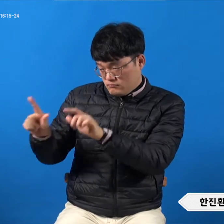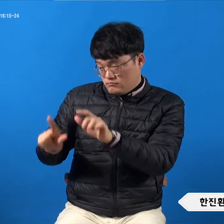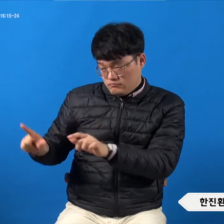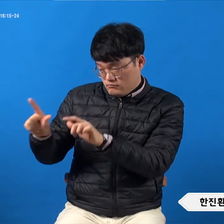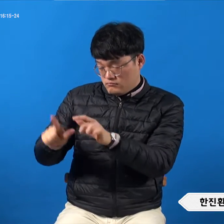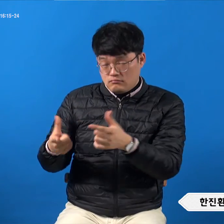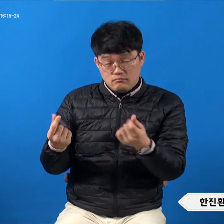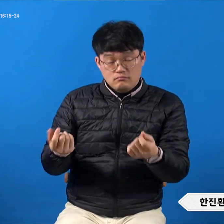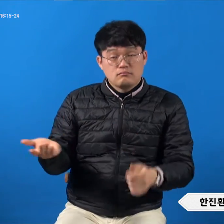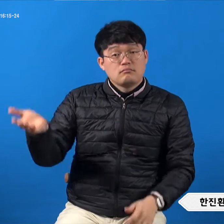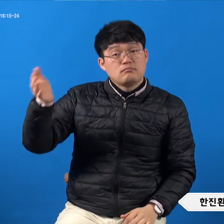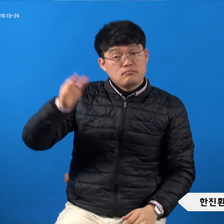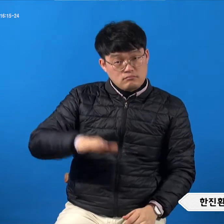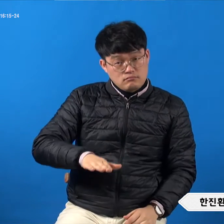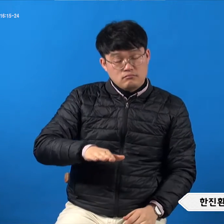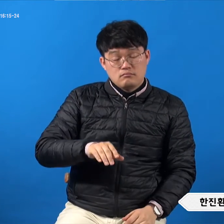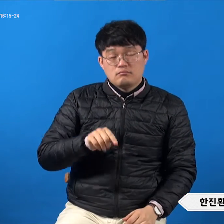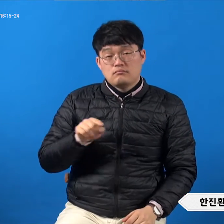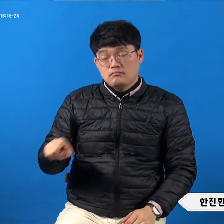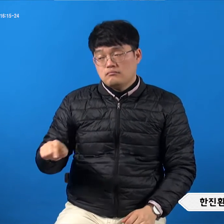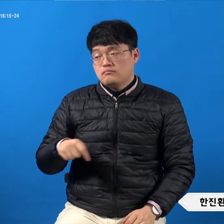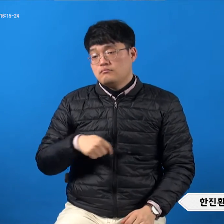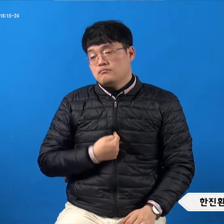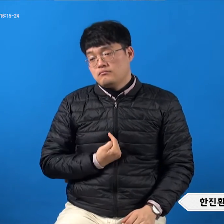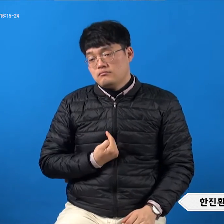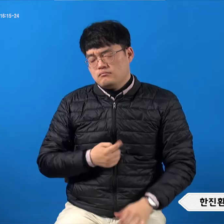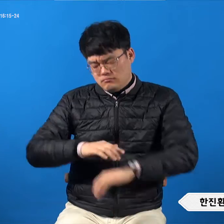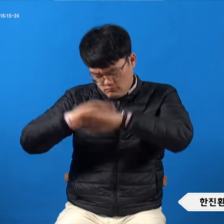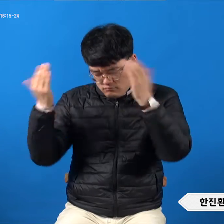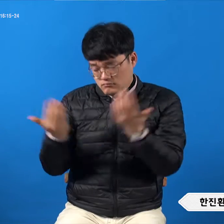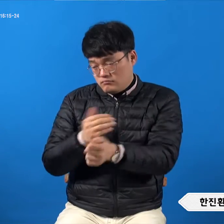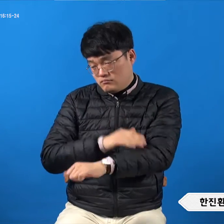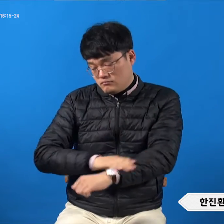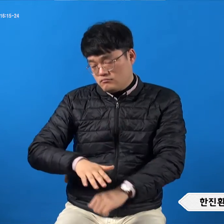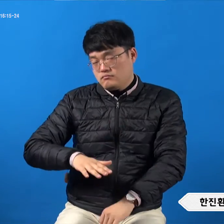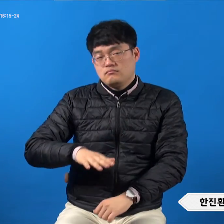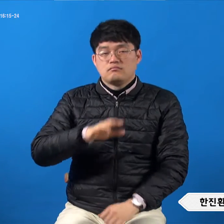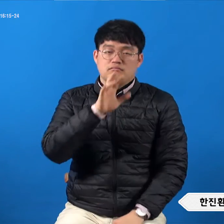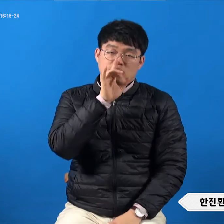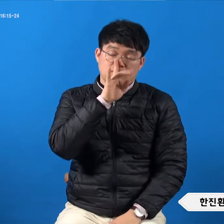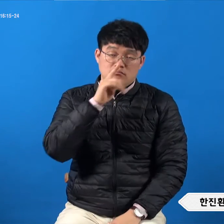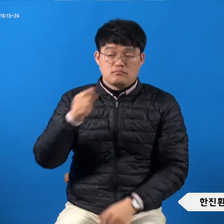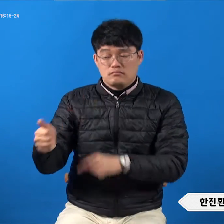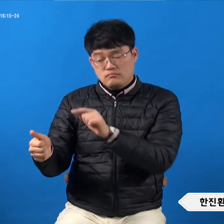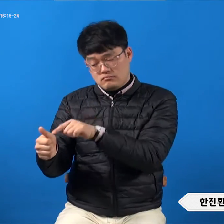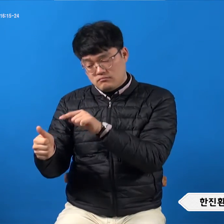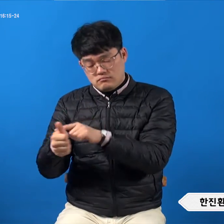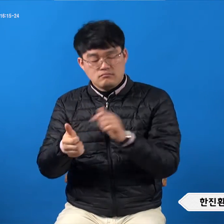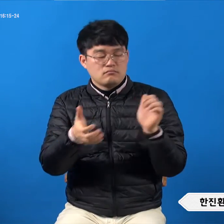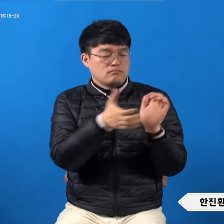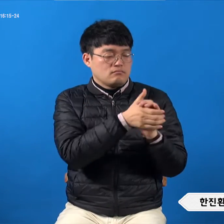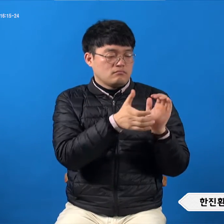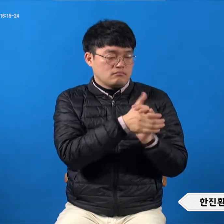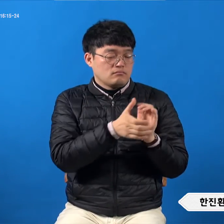같습니다. 그런데 그게 아니었습니다. 바울에게도 친구가